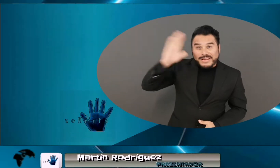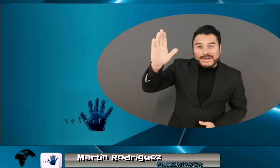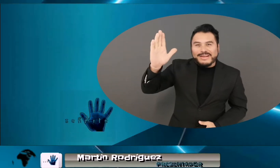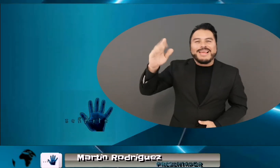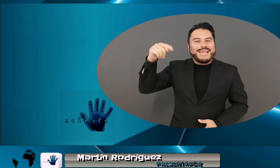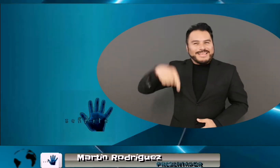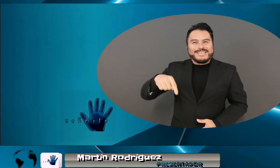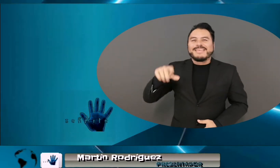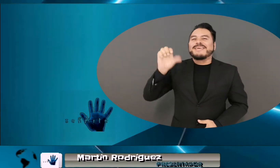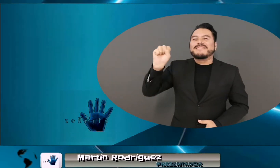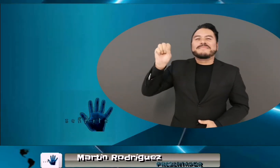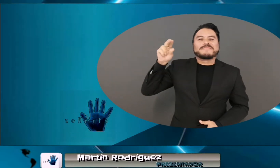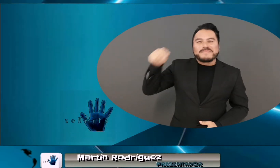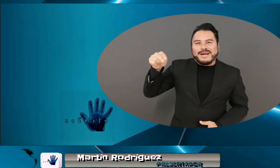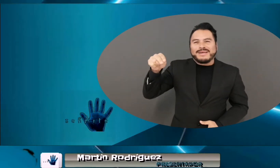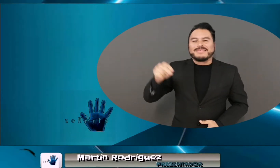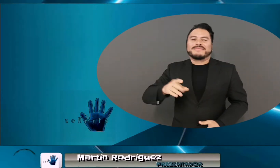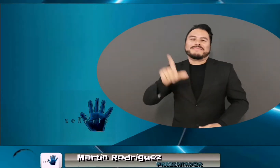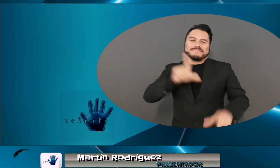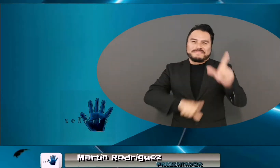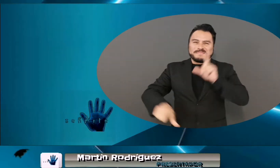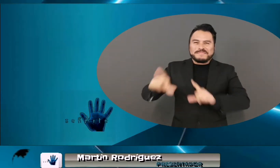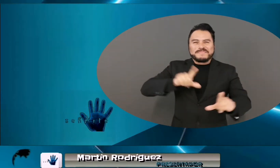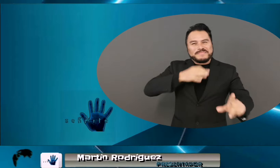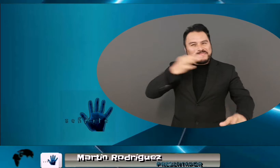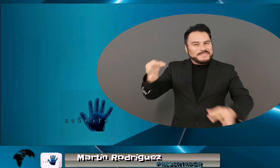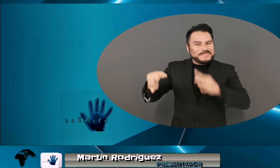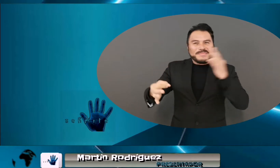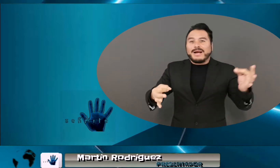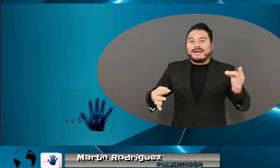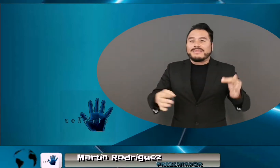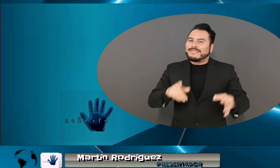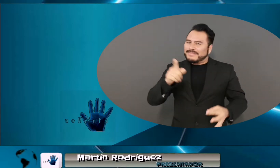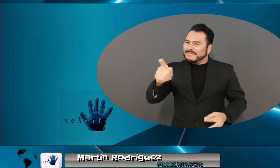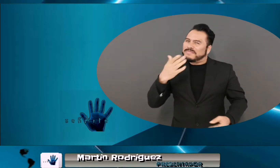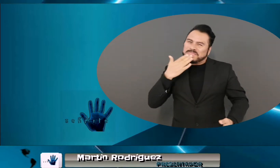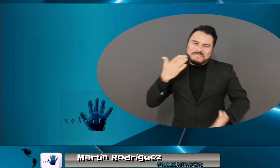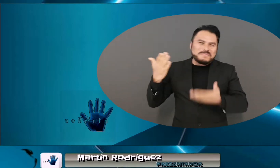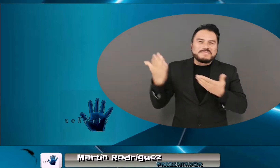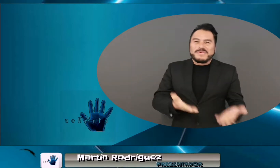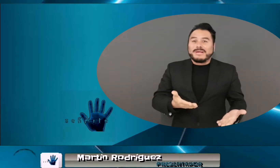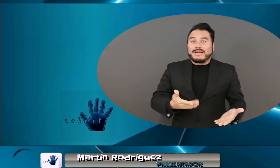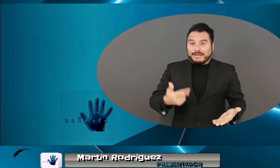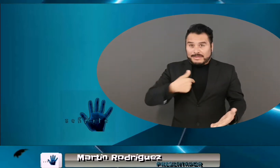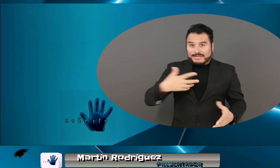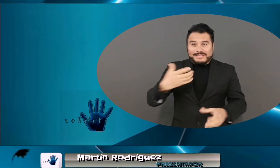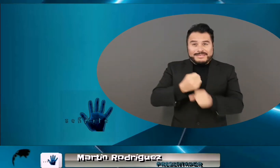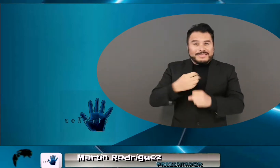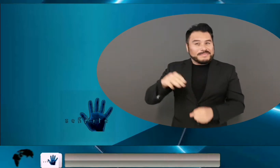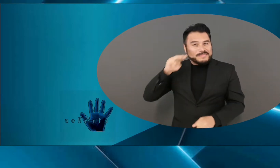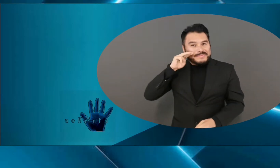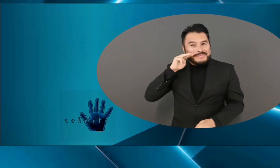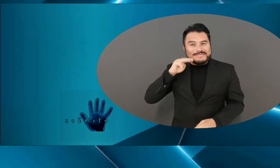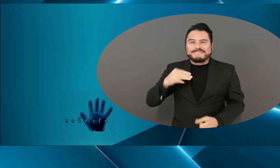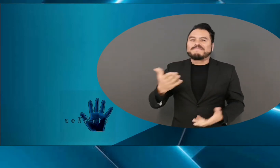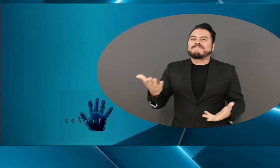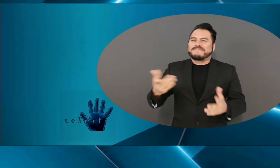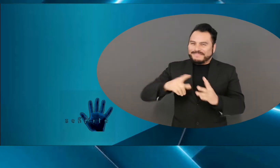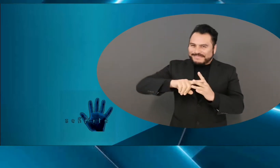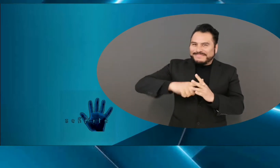Hola, bienvenido a Señando Noticias, un espacio de noticias en lengua de señas hecho para ti. Mi nombre es